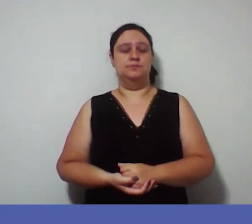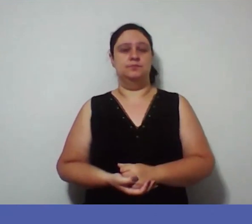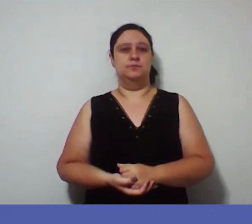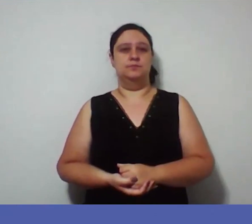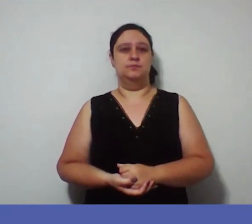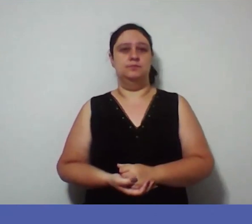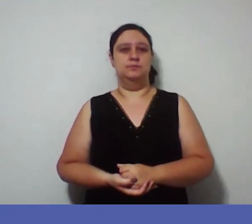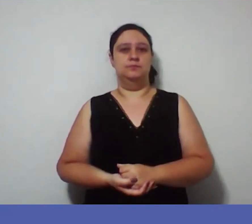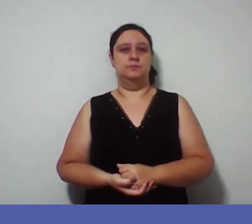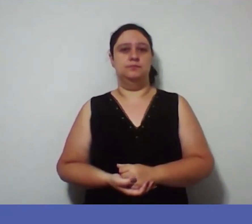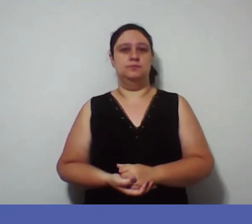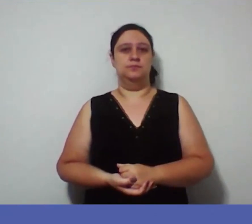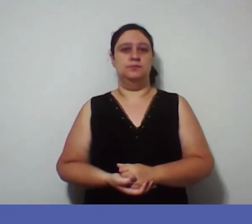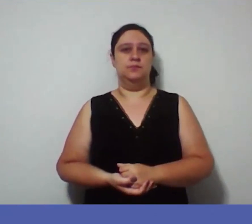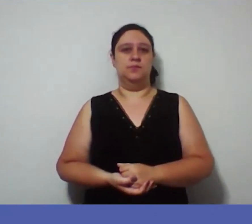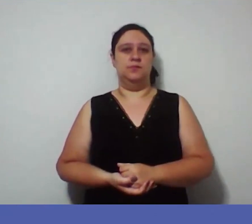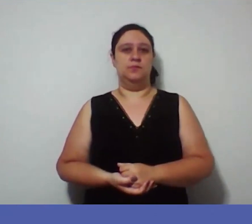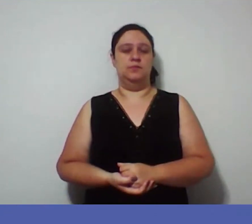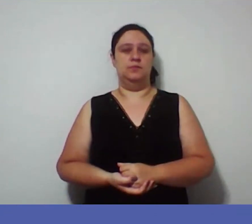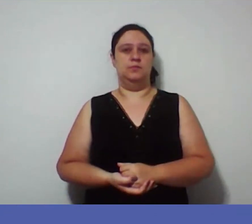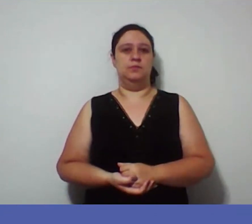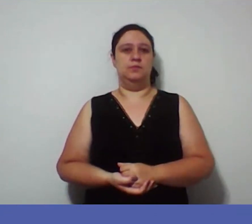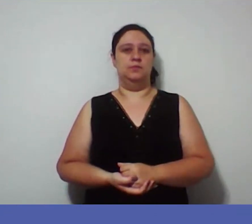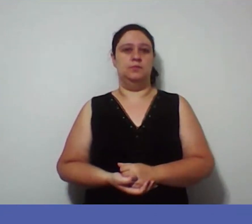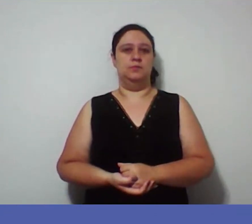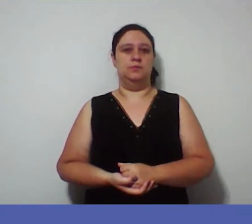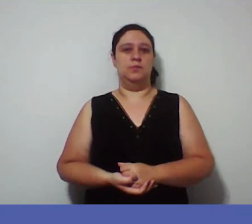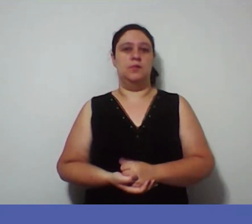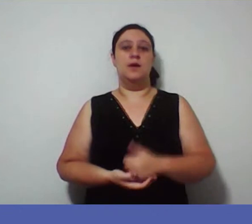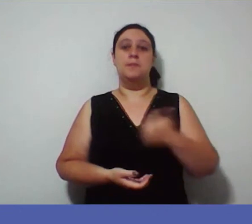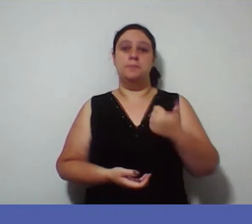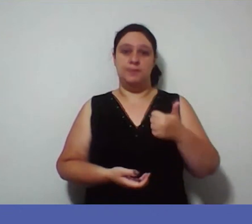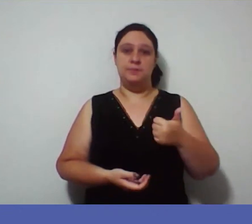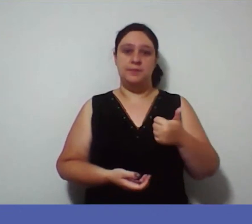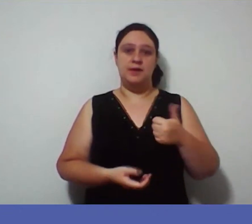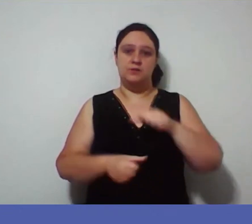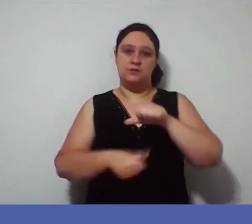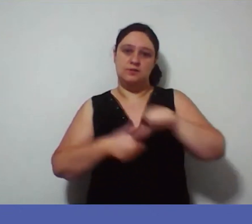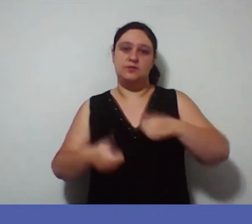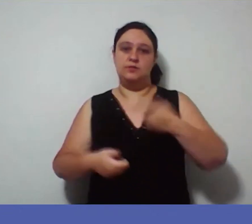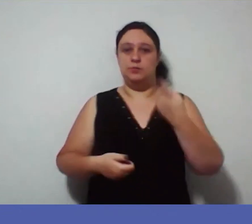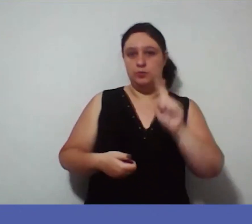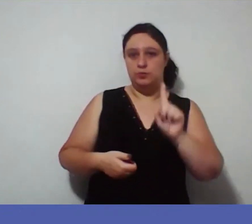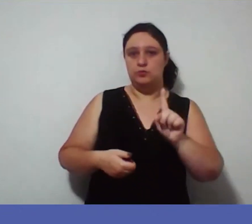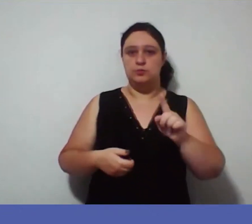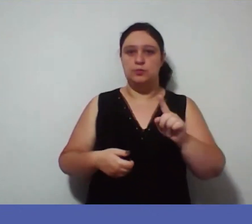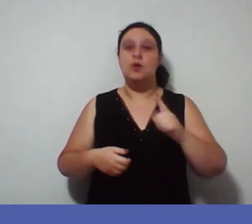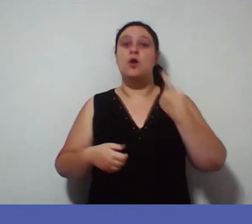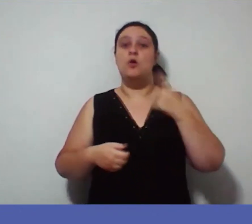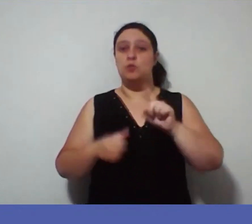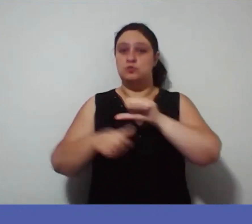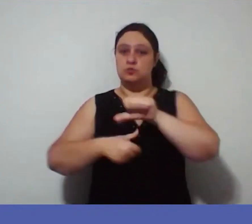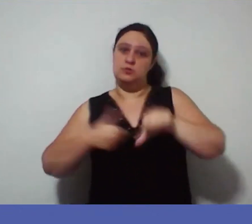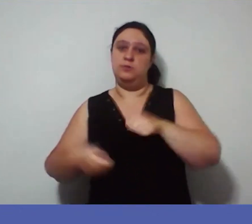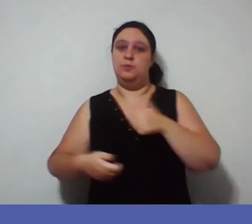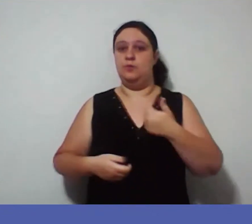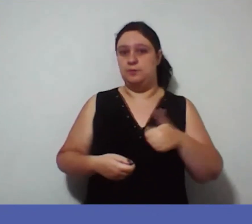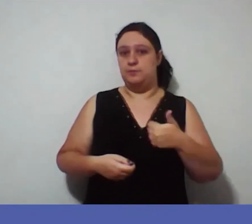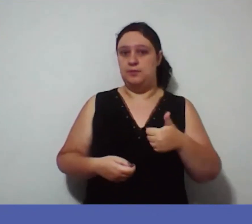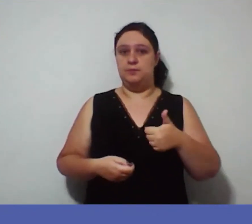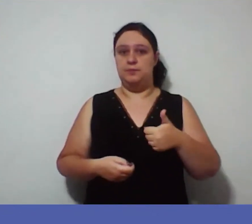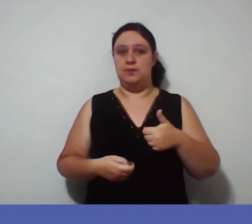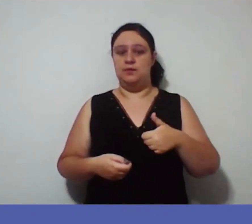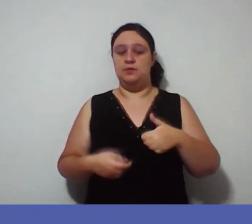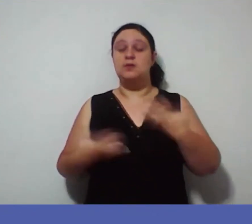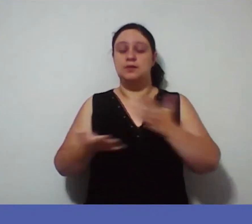os últimos, os primeiros serão últimos e os últimos serão primeiros, imediatamente entra no capítulo